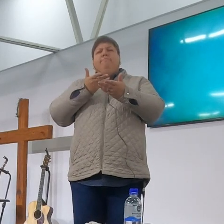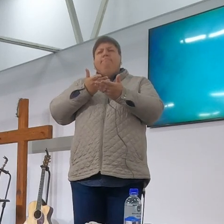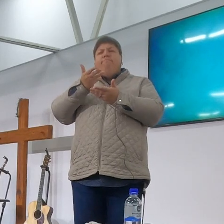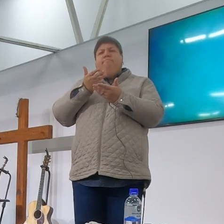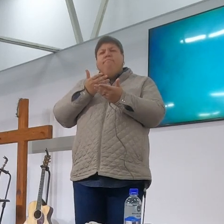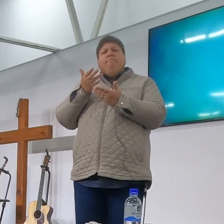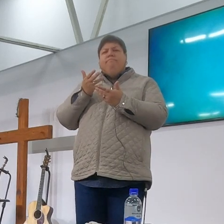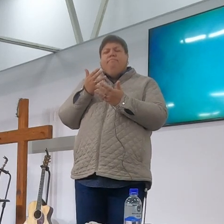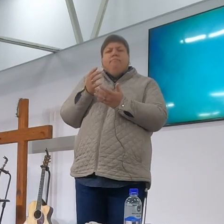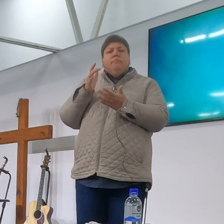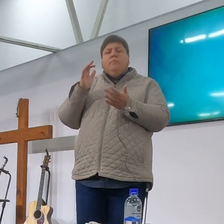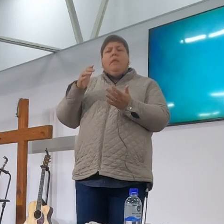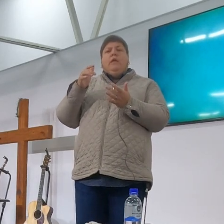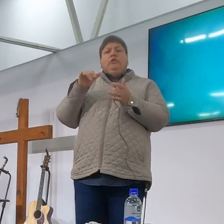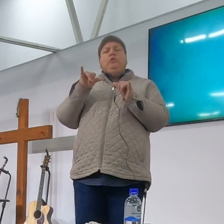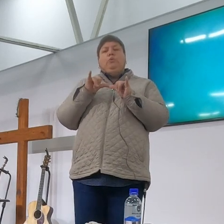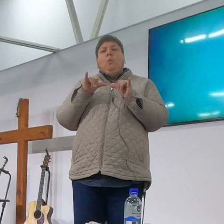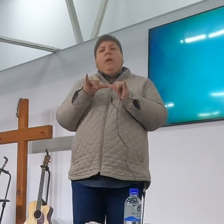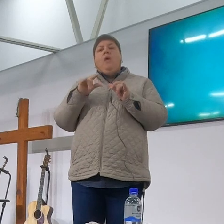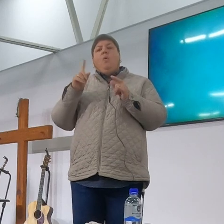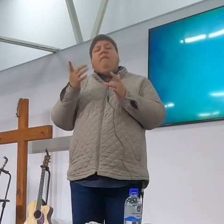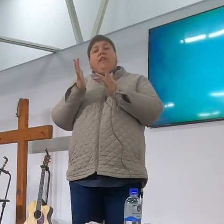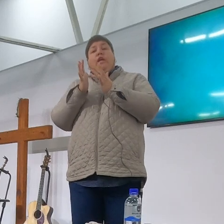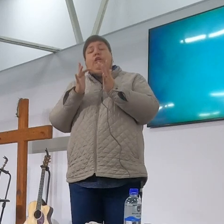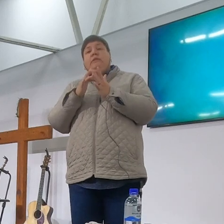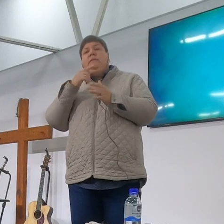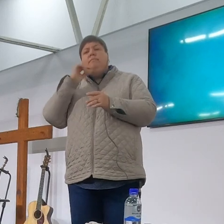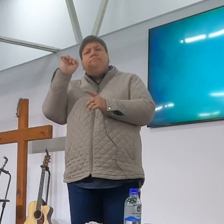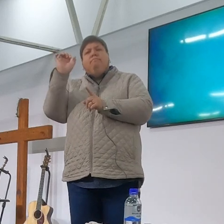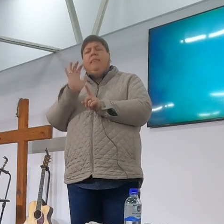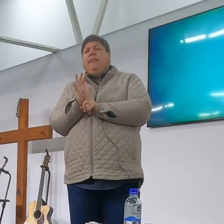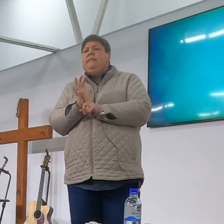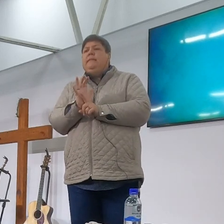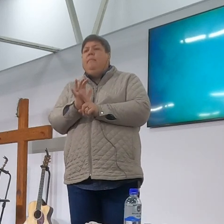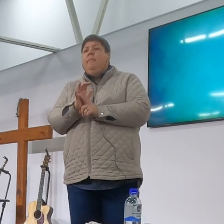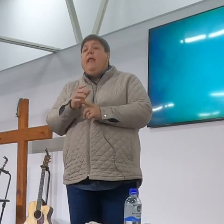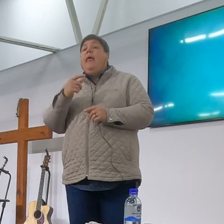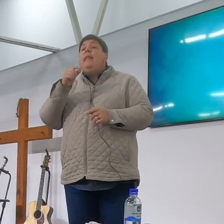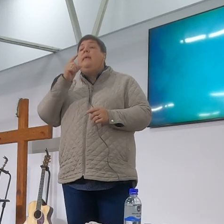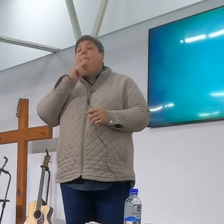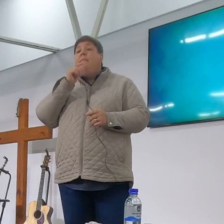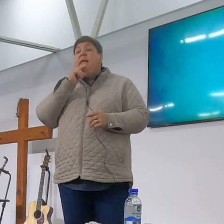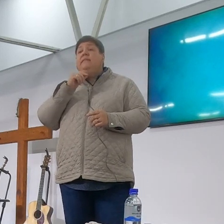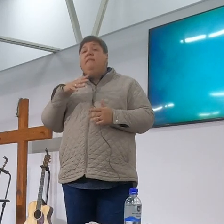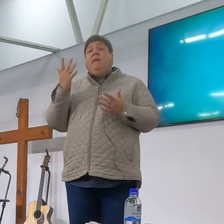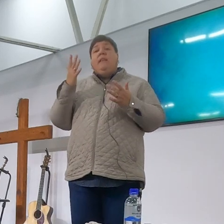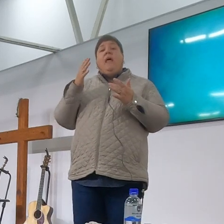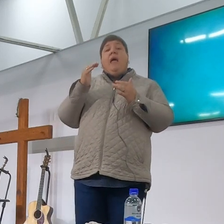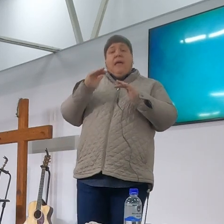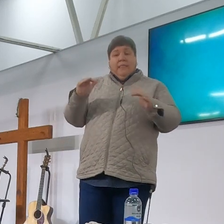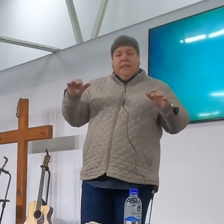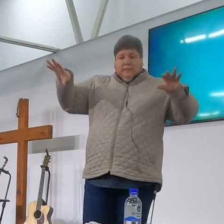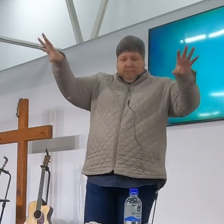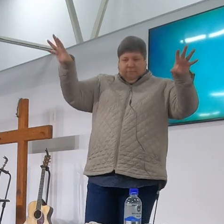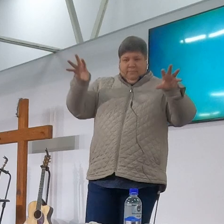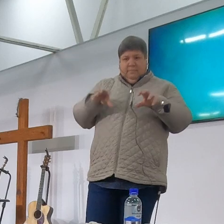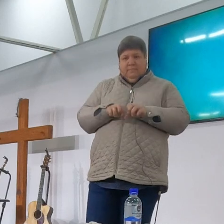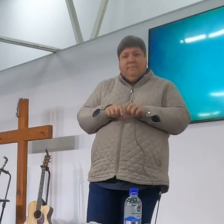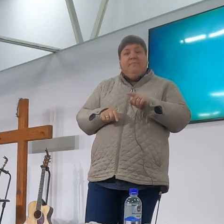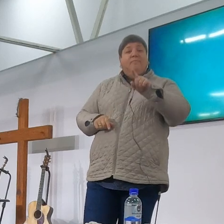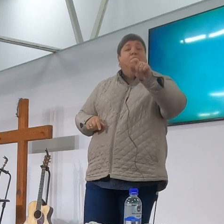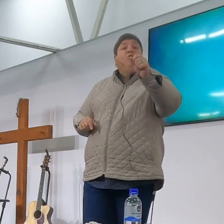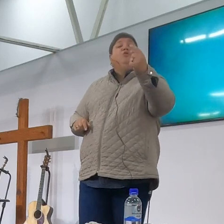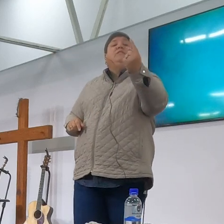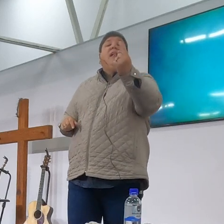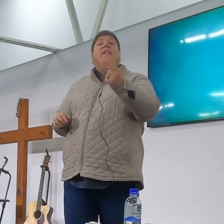middel van nergens, kry ons hierdie interactie wat Jesus het met sy disciples en hierdie mense wat kindertjies na Jesus toe bring. En jy moet jouself die